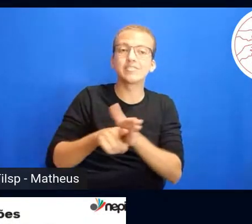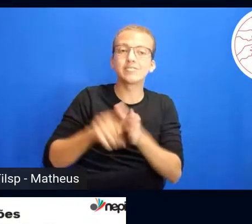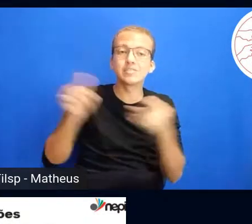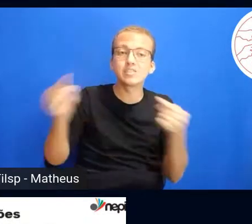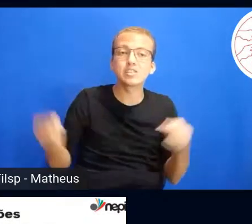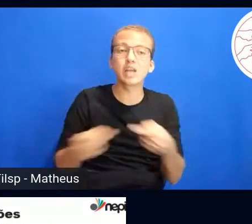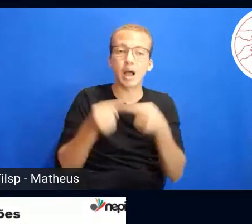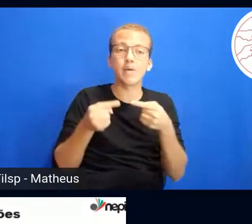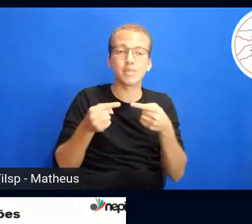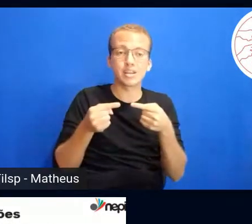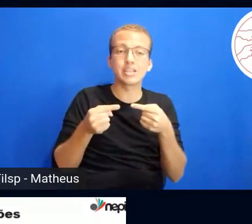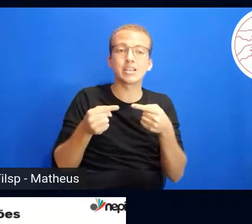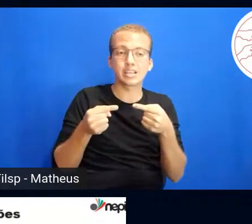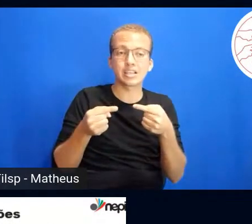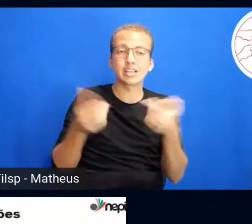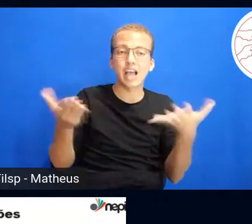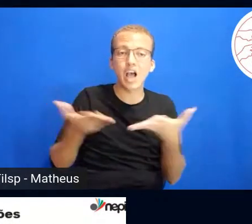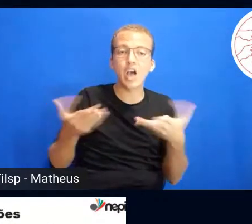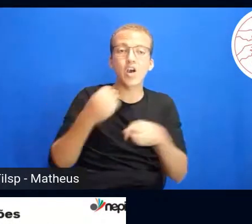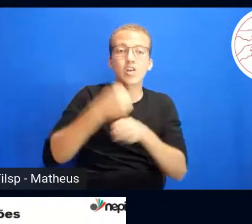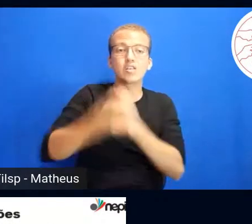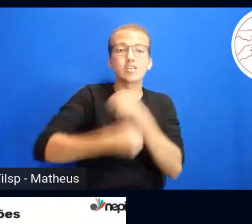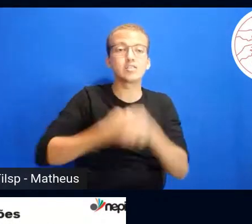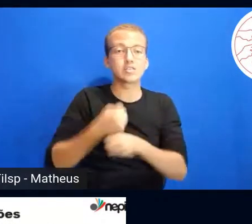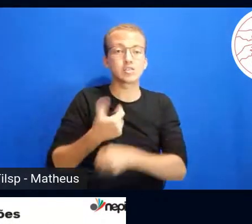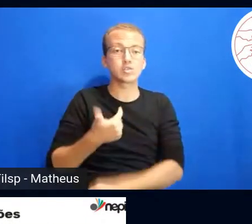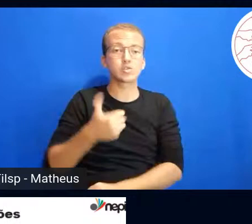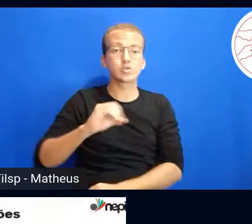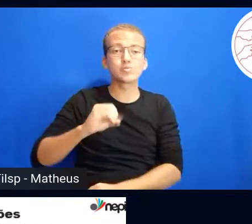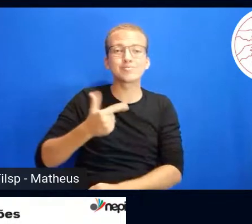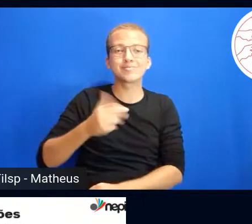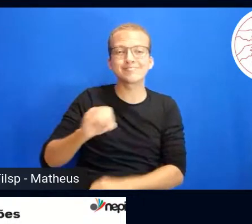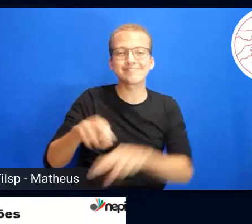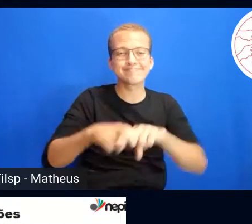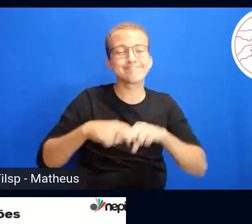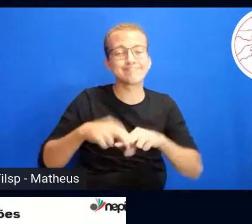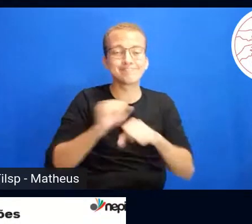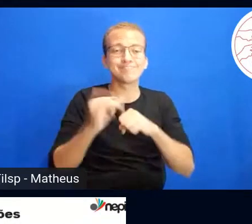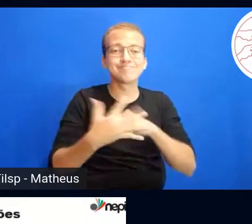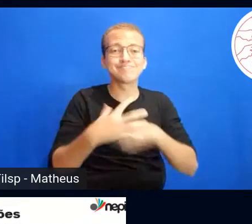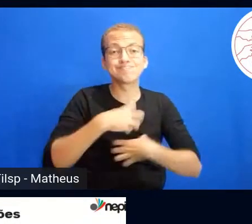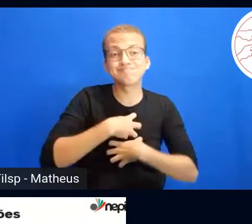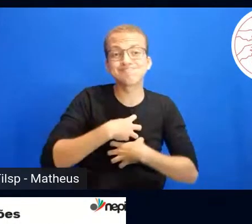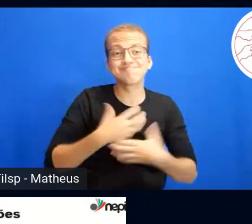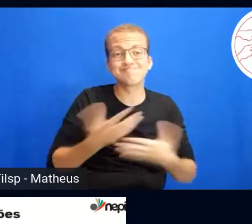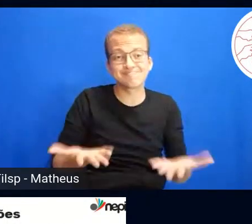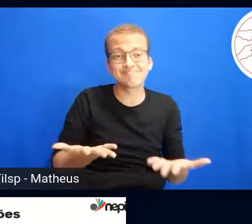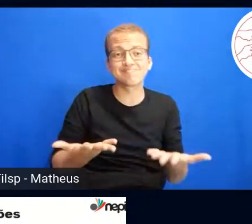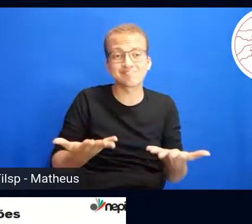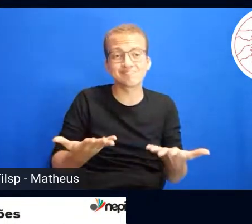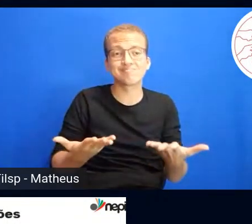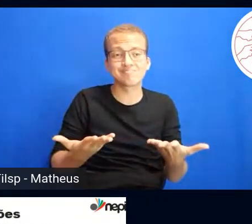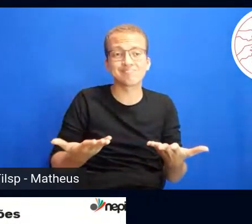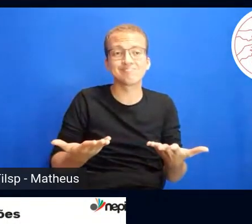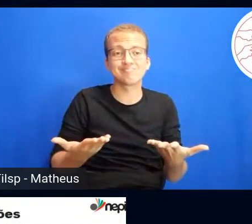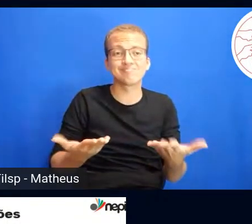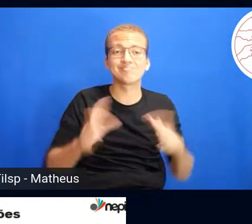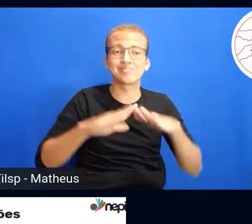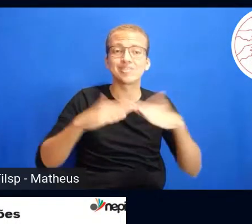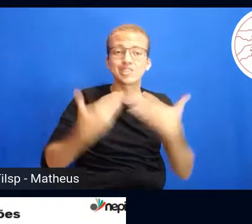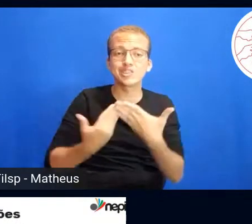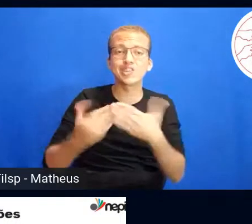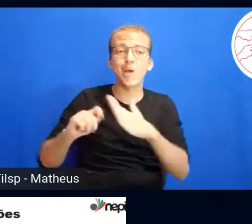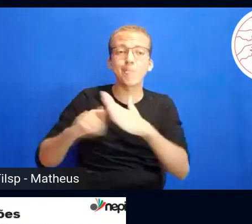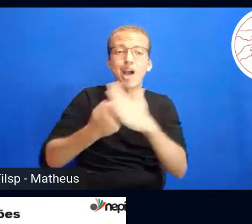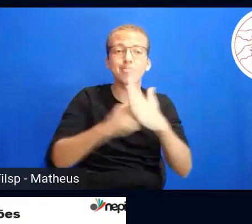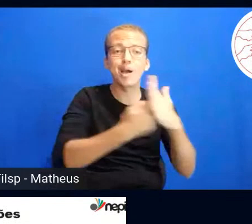a intervenção neste ano de 2020 por conta da pandemia, né, quando os atendimentos à escolas não não eh estão fechadas. Então,